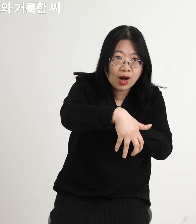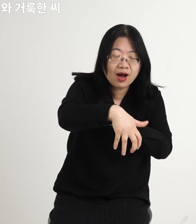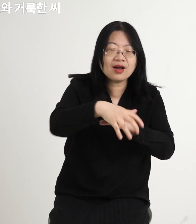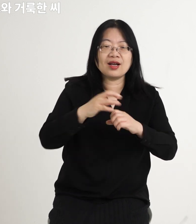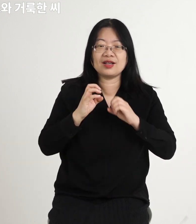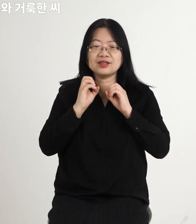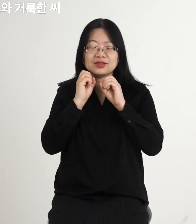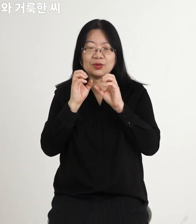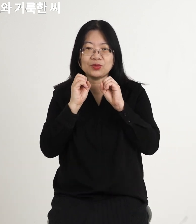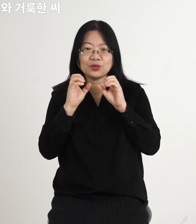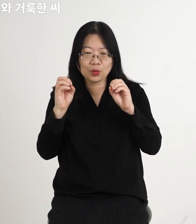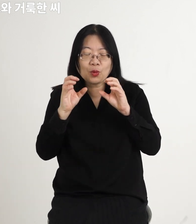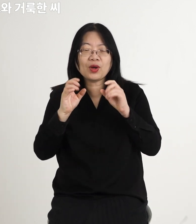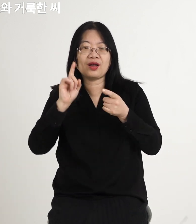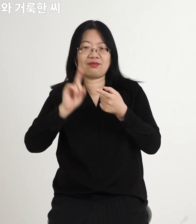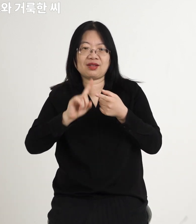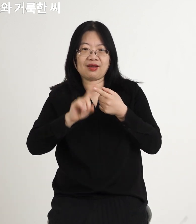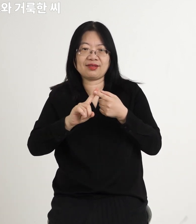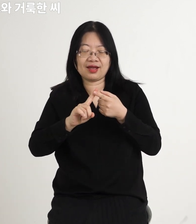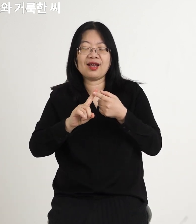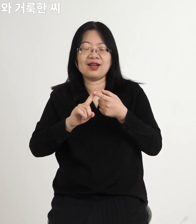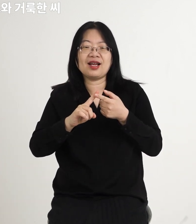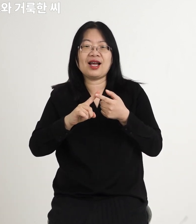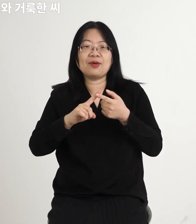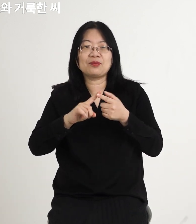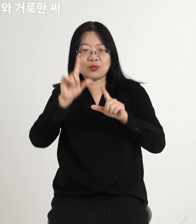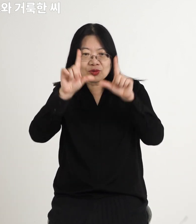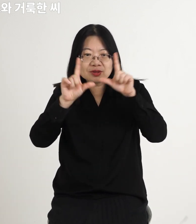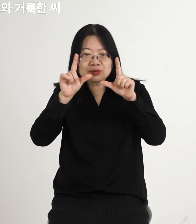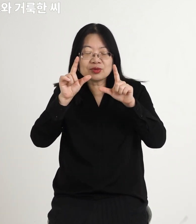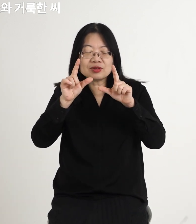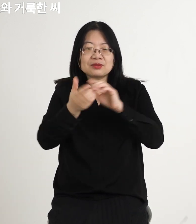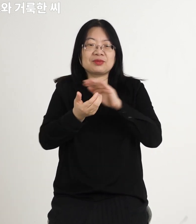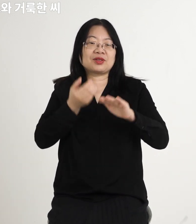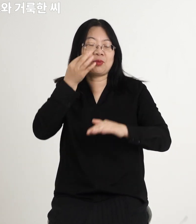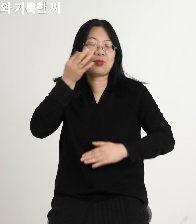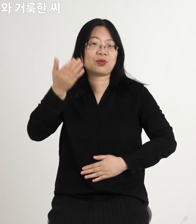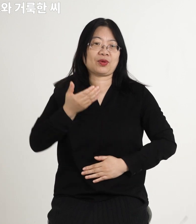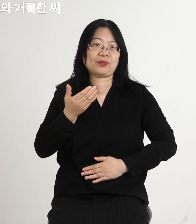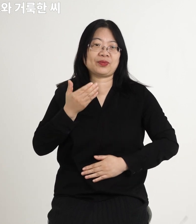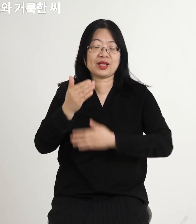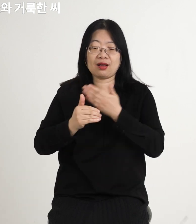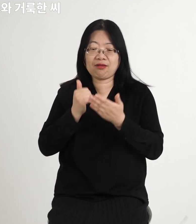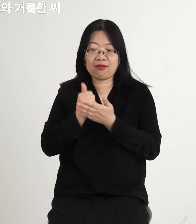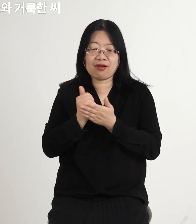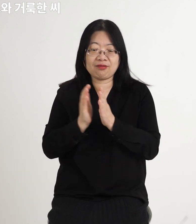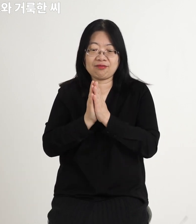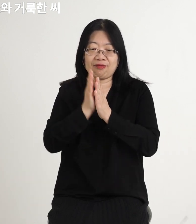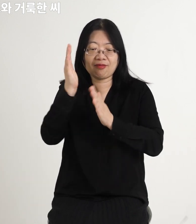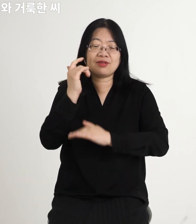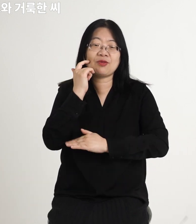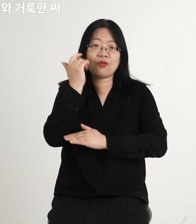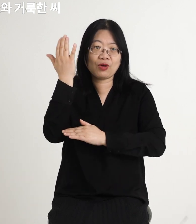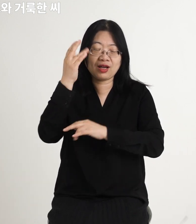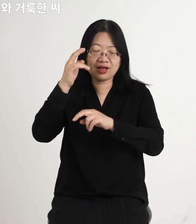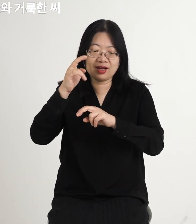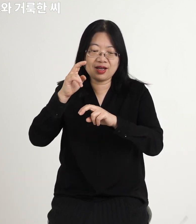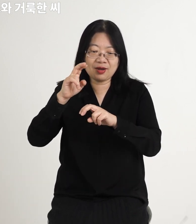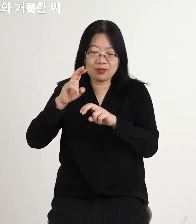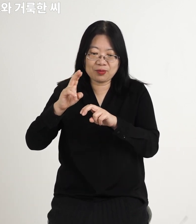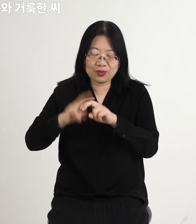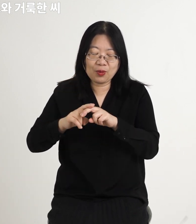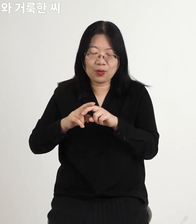자, 이렇게 하나님의 빛나는 보좌의 그 영광을 목도하자 두